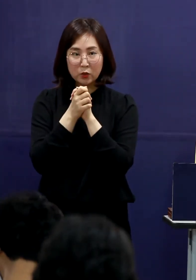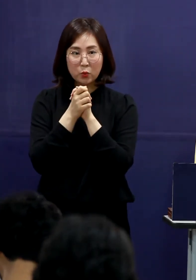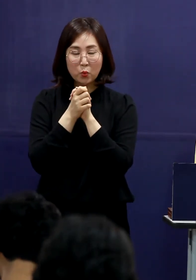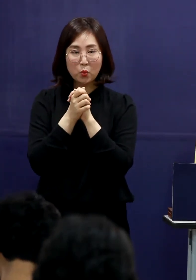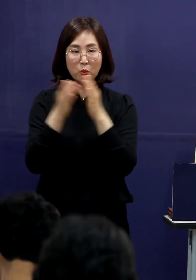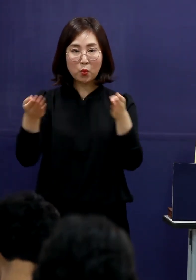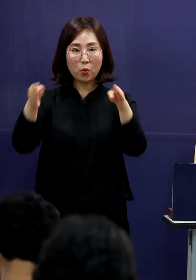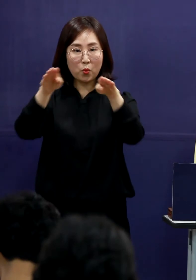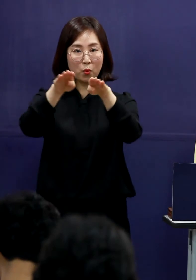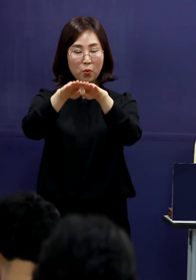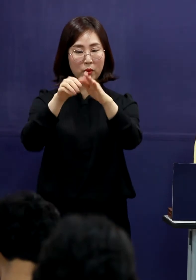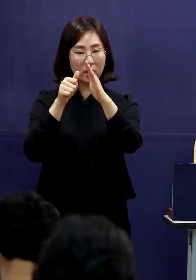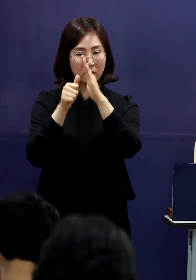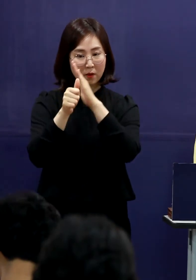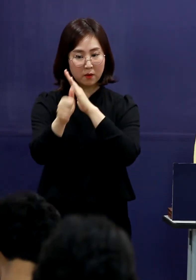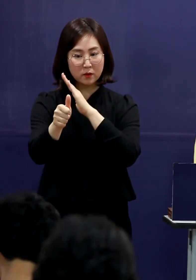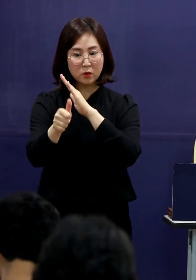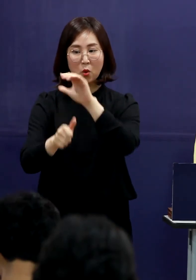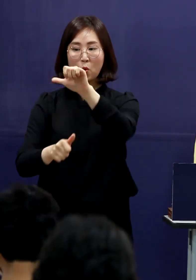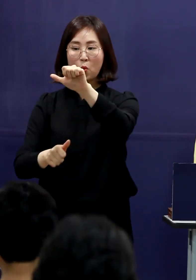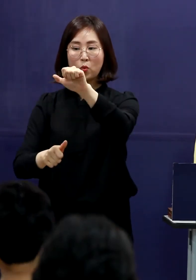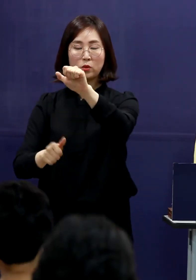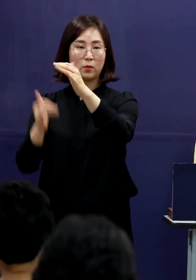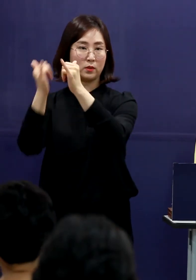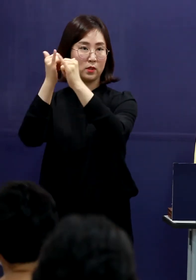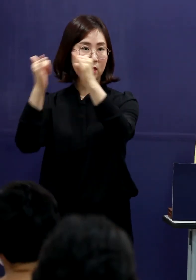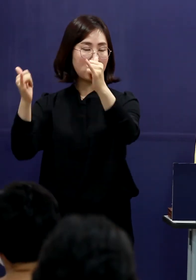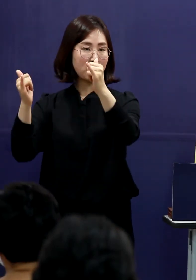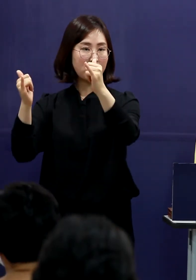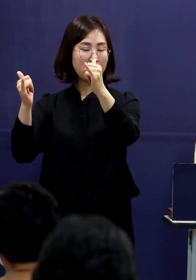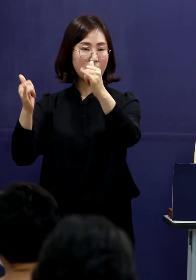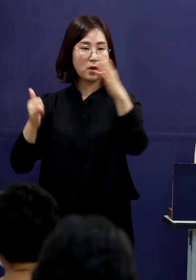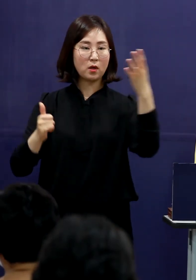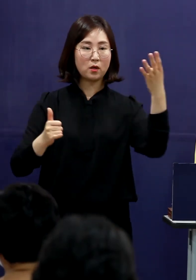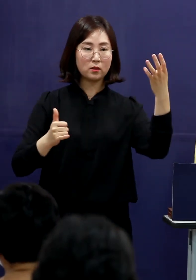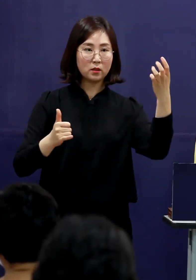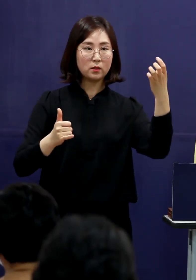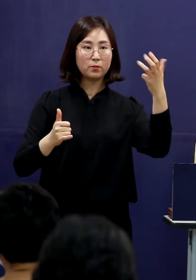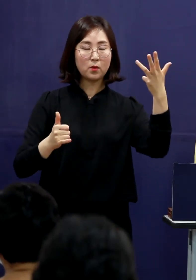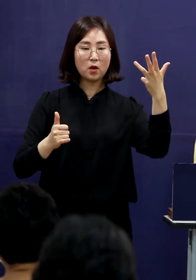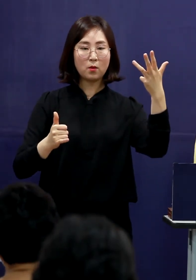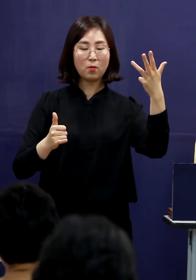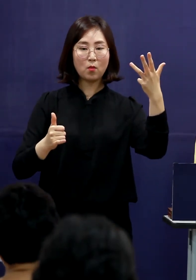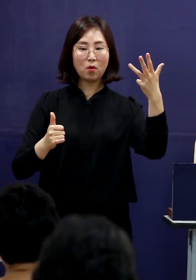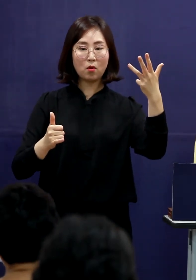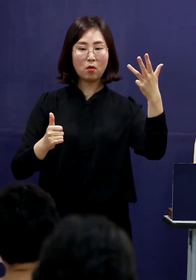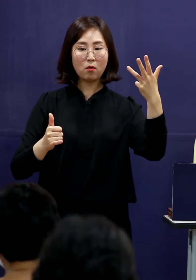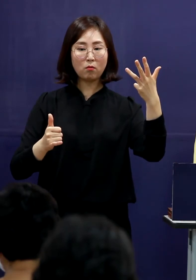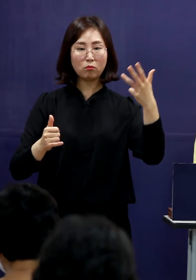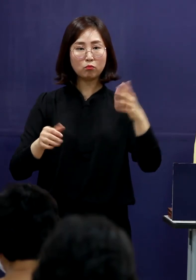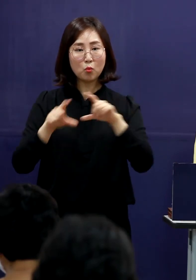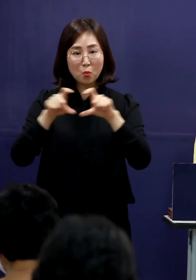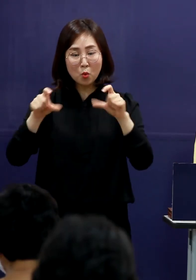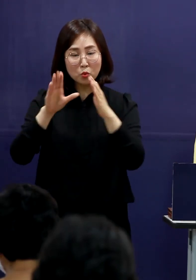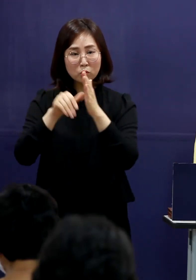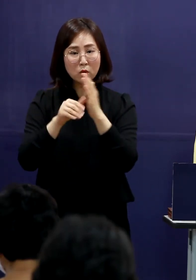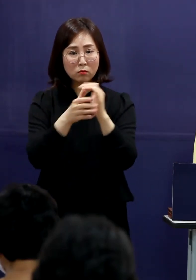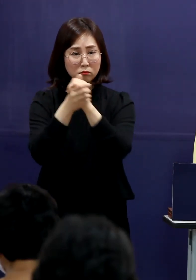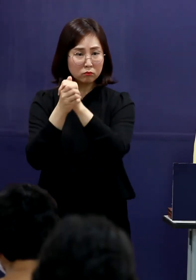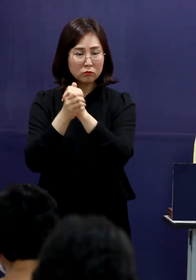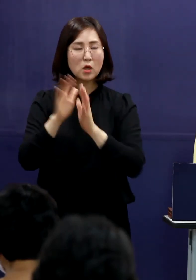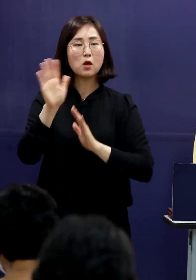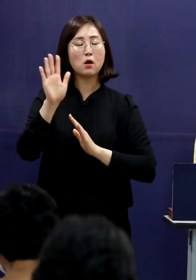기도원에 가가지고 55번 환자하고 48번 환자가 평소에 친분이 있는 그런 관계는 아니었던 것으로 알고